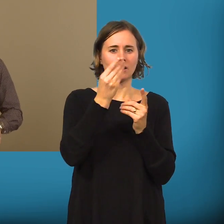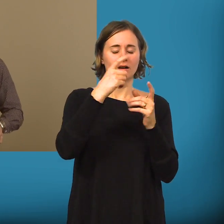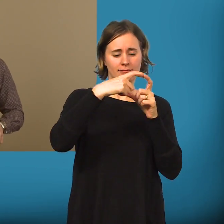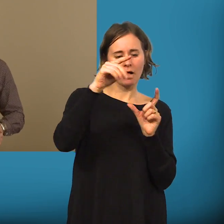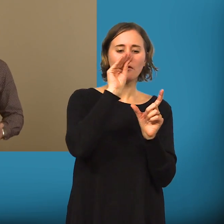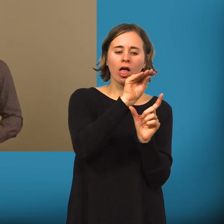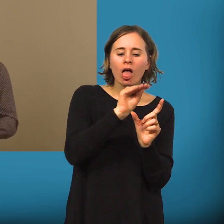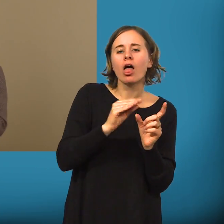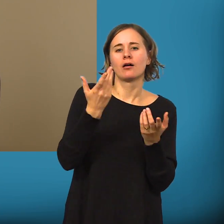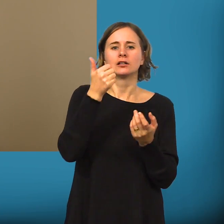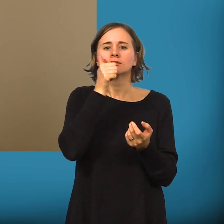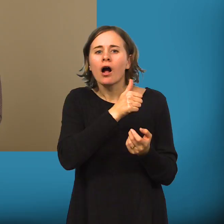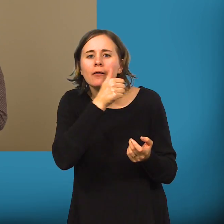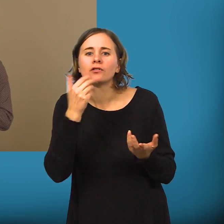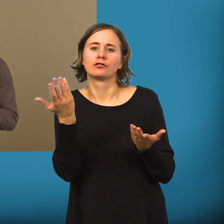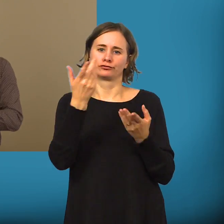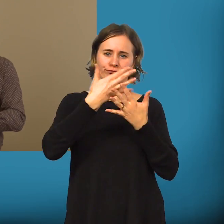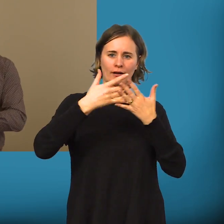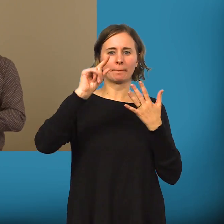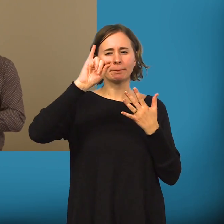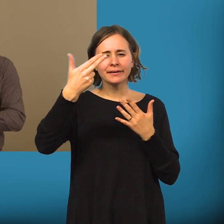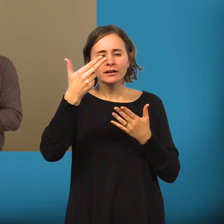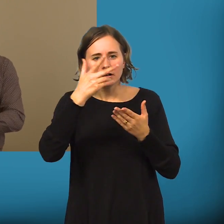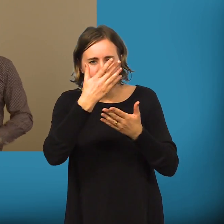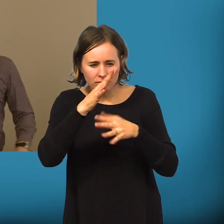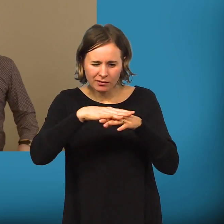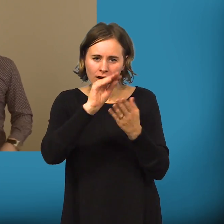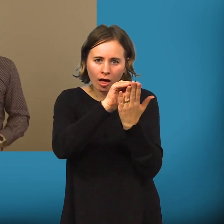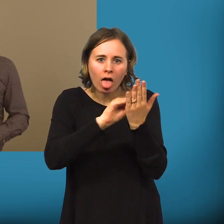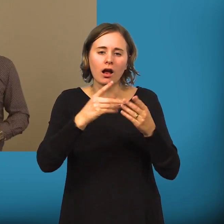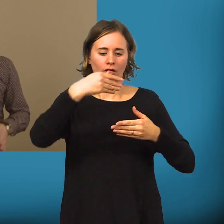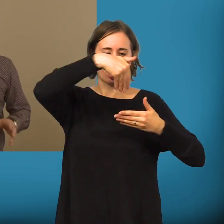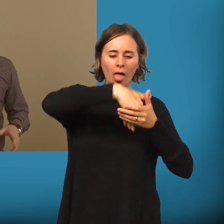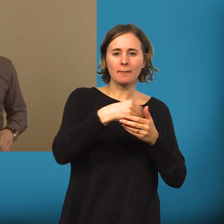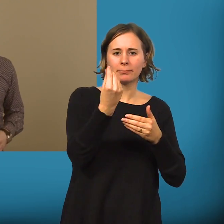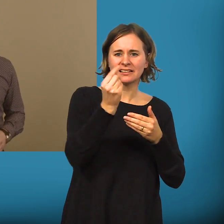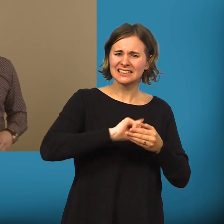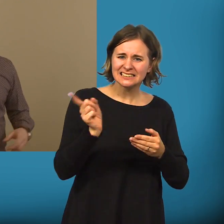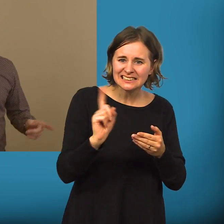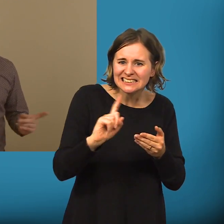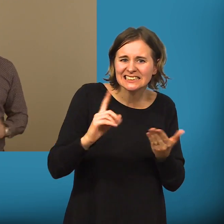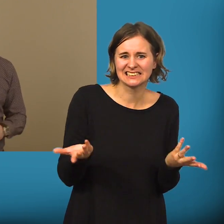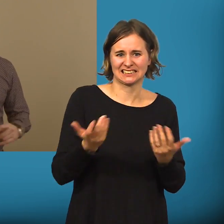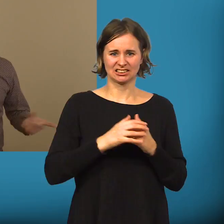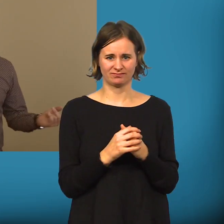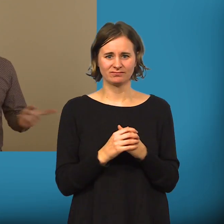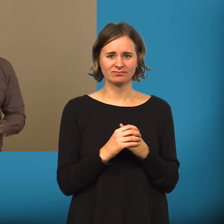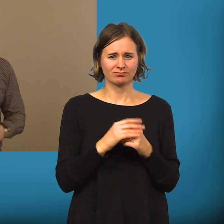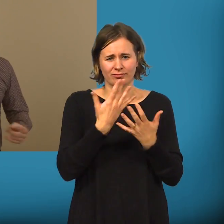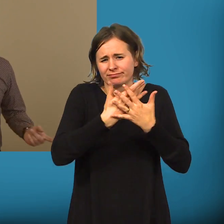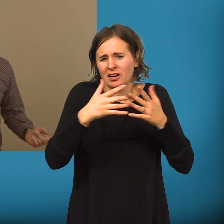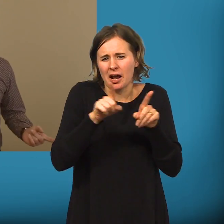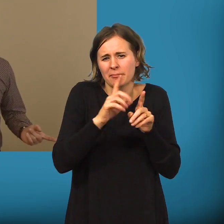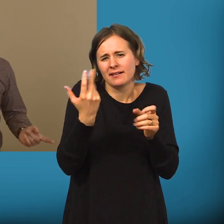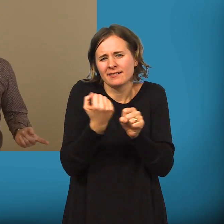Dirbate kompiuteriu, išėjate į kitą patalpą, per tą laiką kažkas tai priėjo prie jūsų kompiuterio, kur buvo atidarytas jūsų elektroninis paštas,